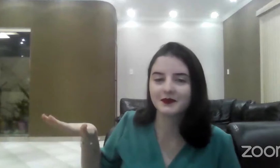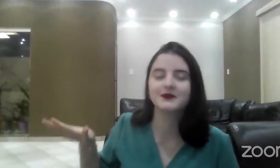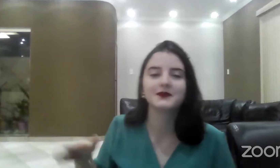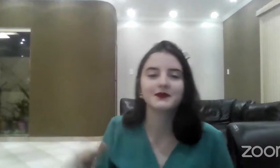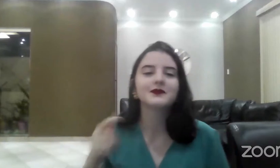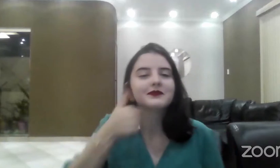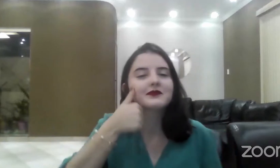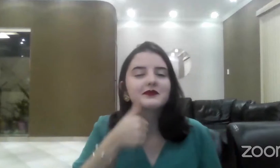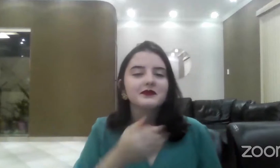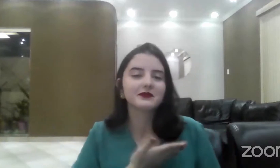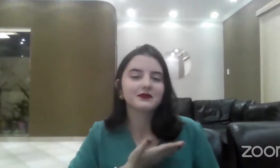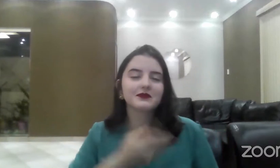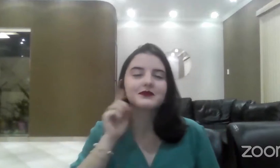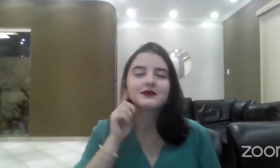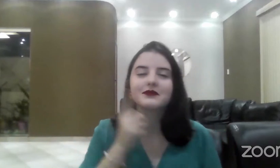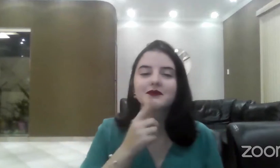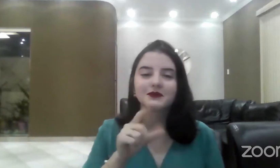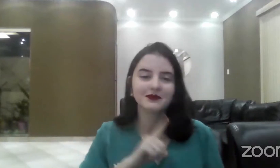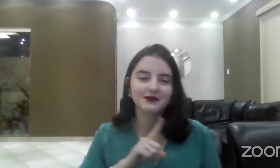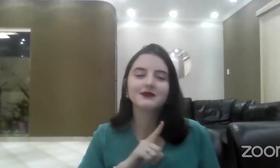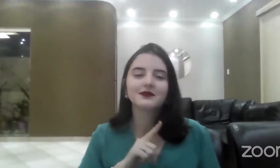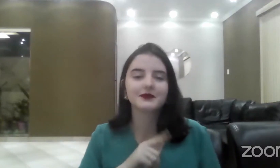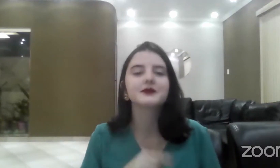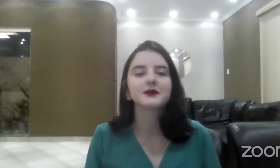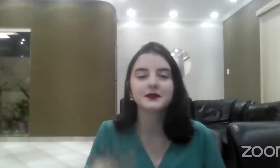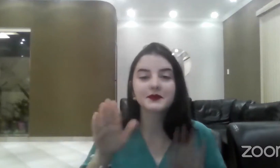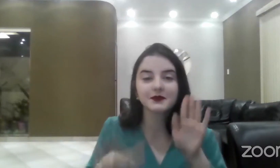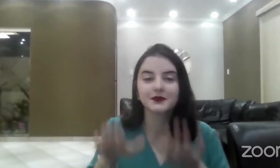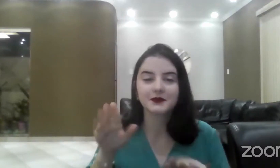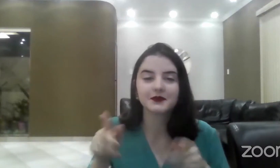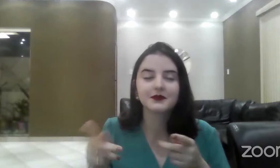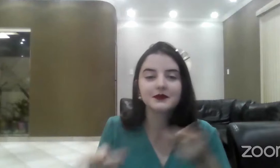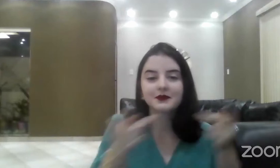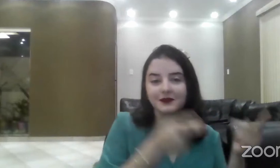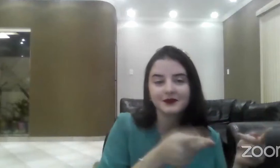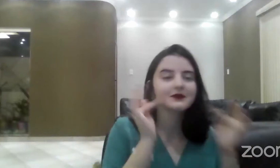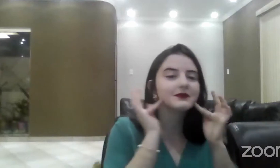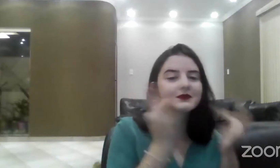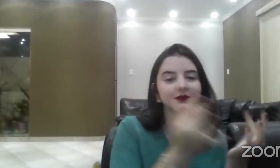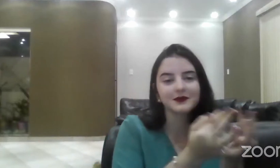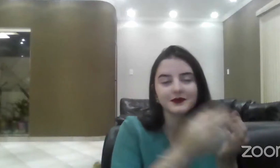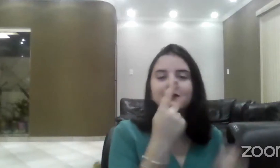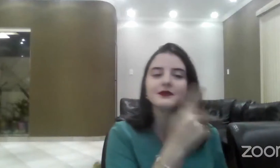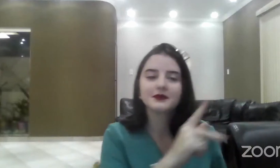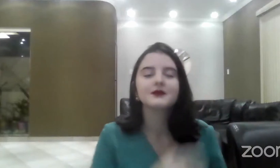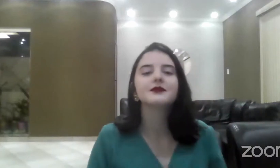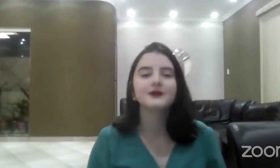pequena, eu tinha uma amiga que era surda. E às vezes eu ia visitar a família